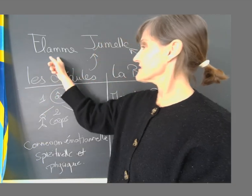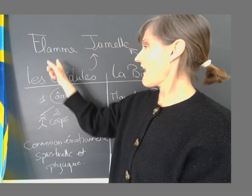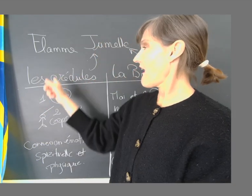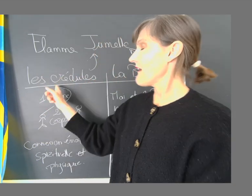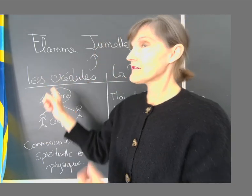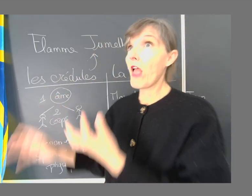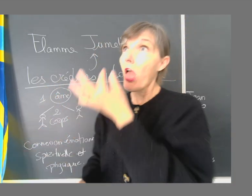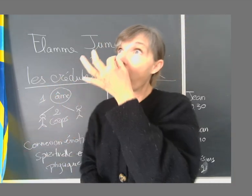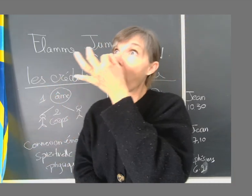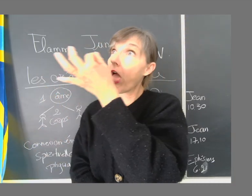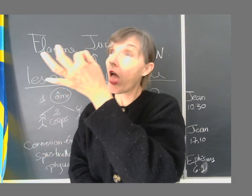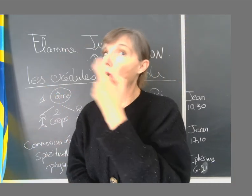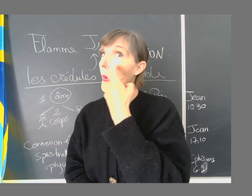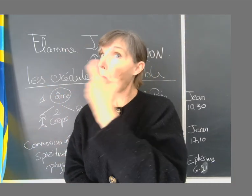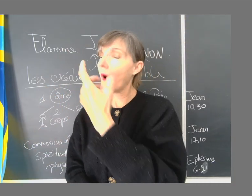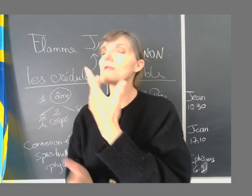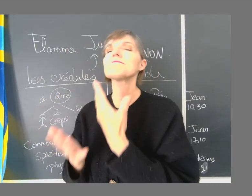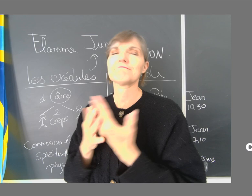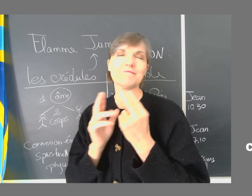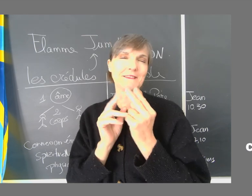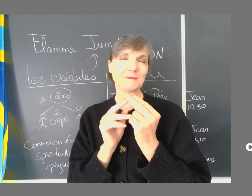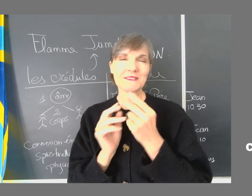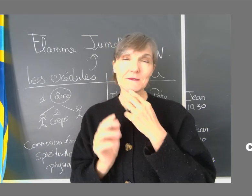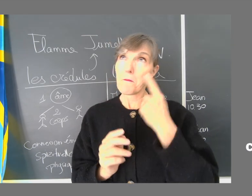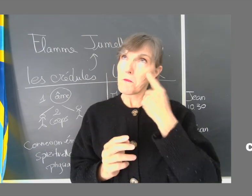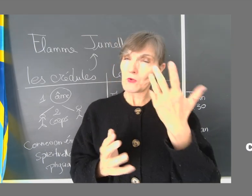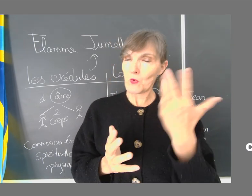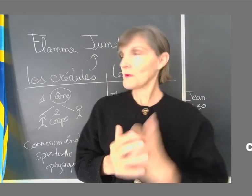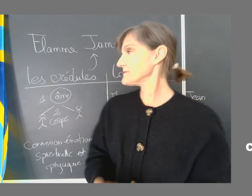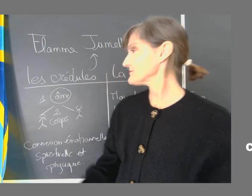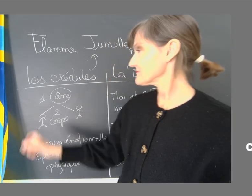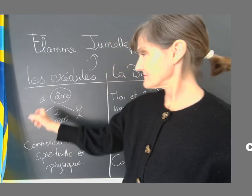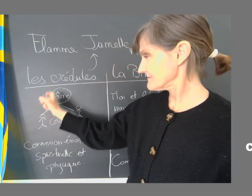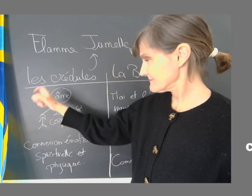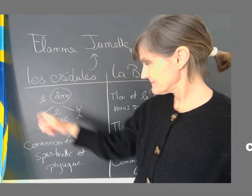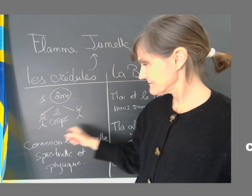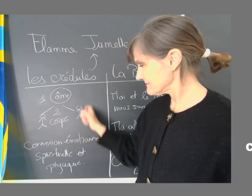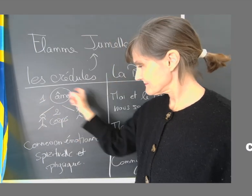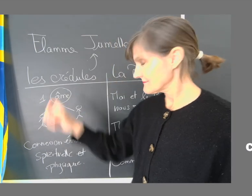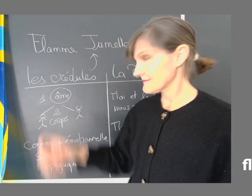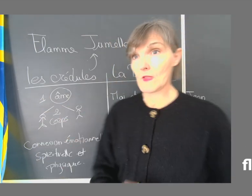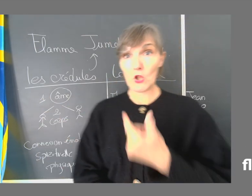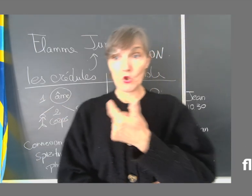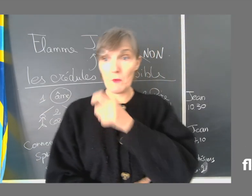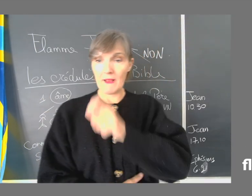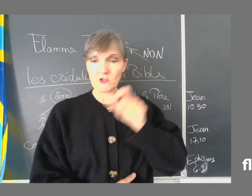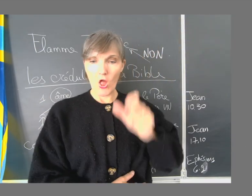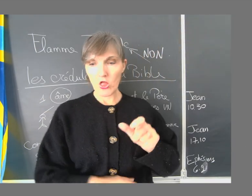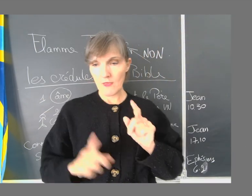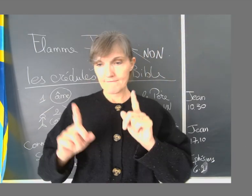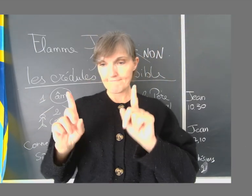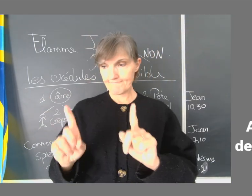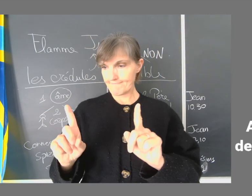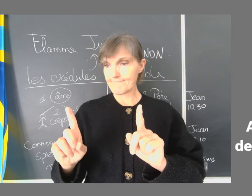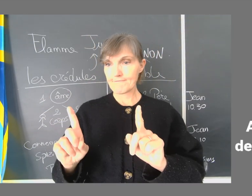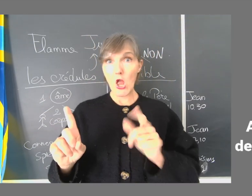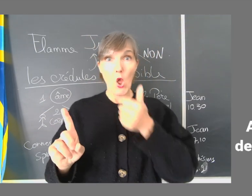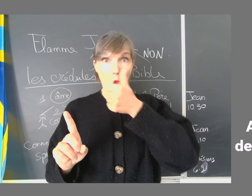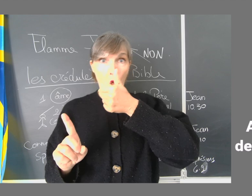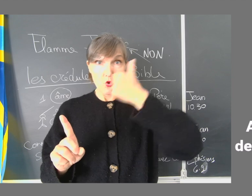de manière crédule donc sans recherche les flammes jumelles alors cela signifie